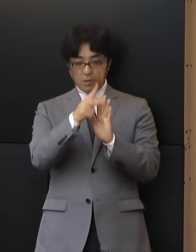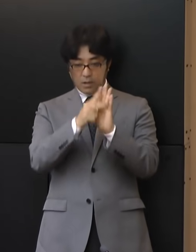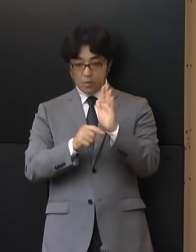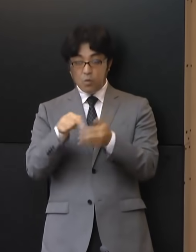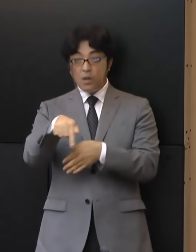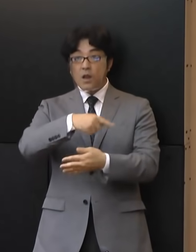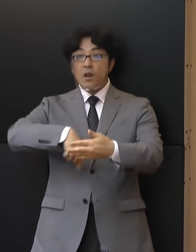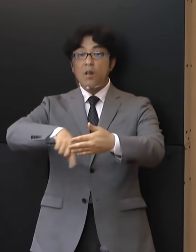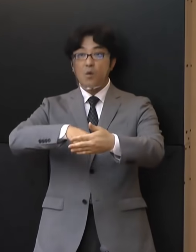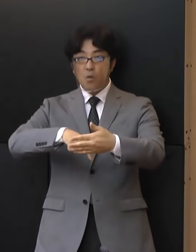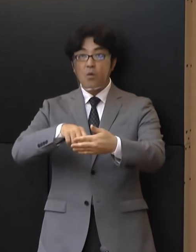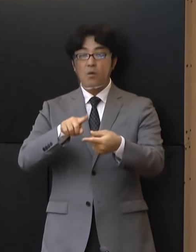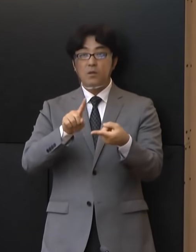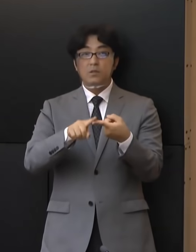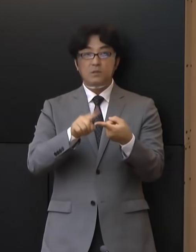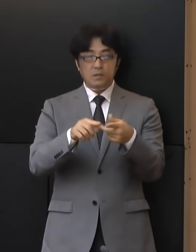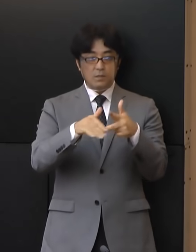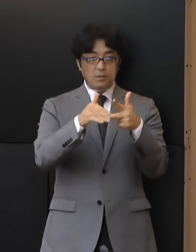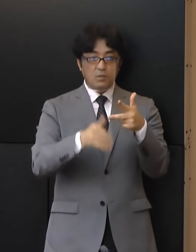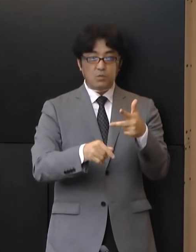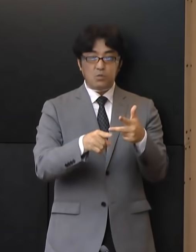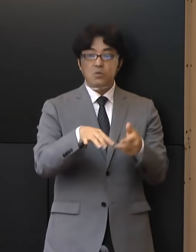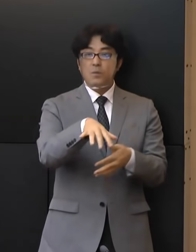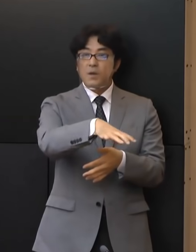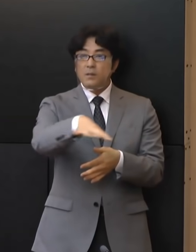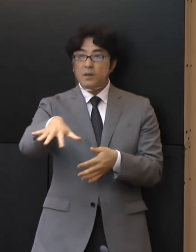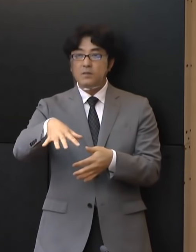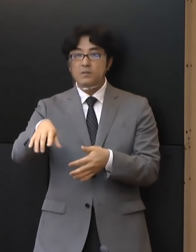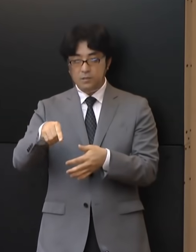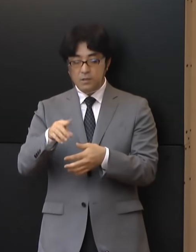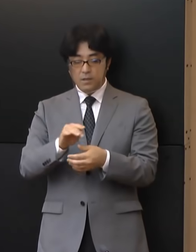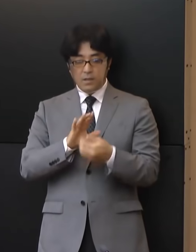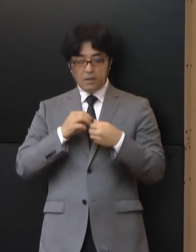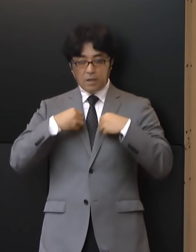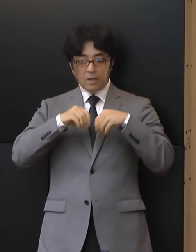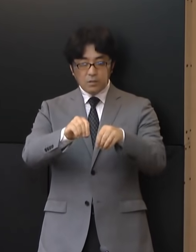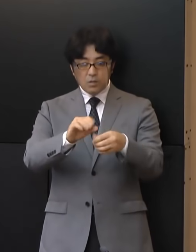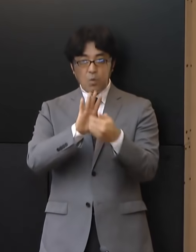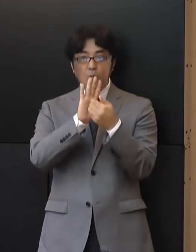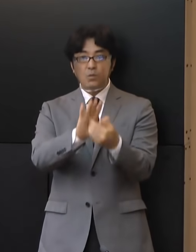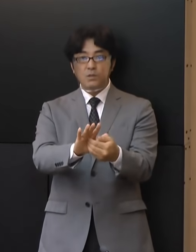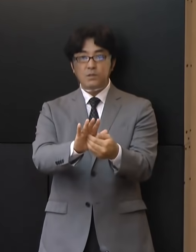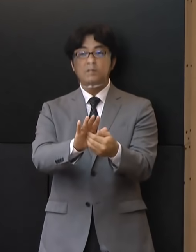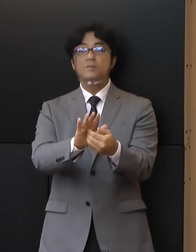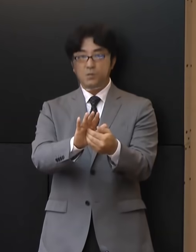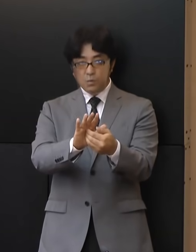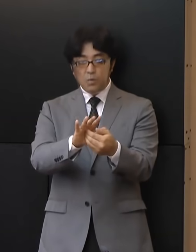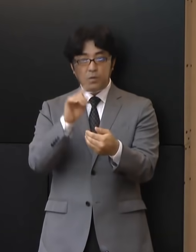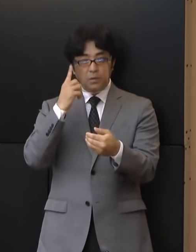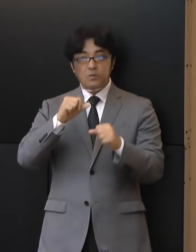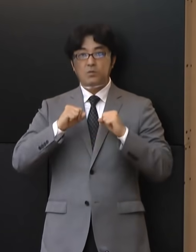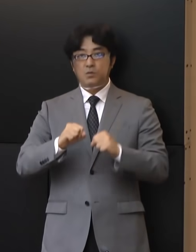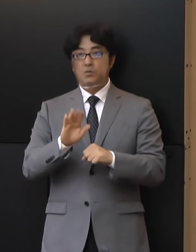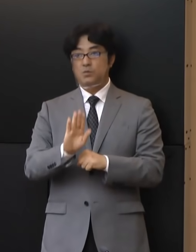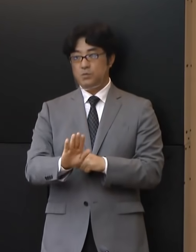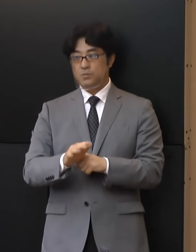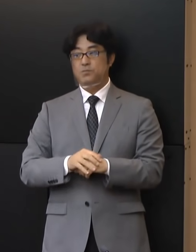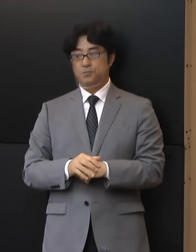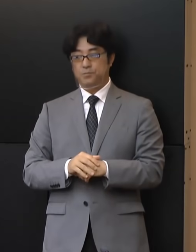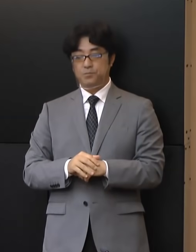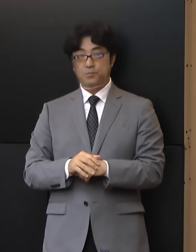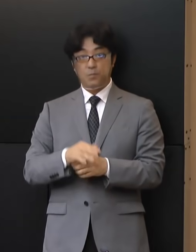して、業種や施設ごとに感染防止対策を講じることを求めていきたいと考えております。下の表